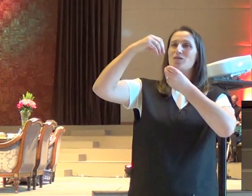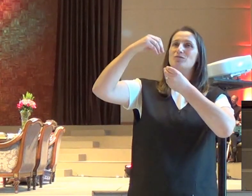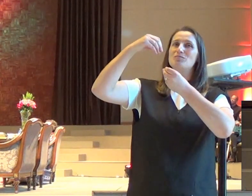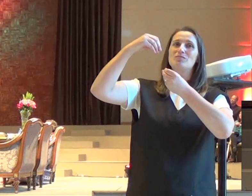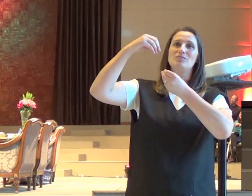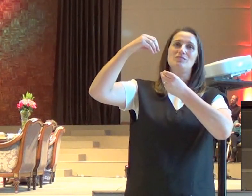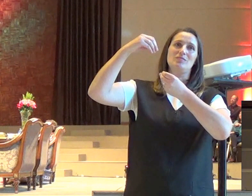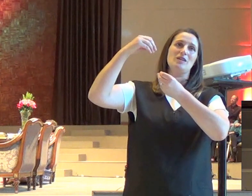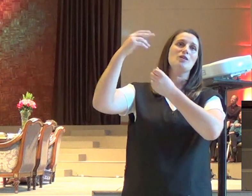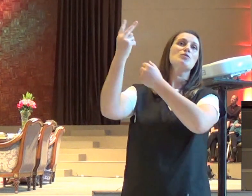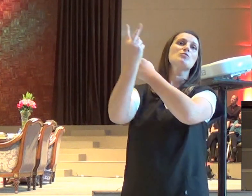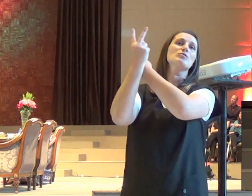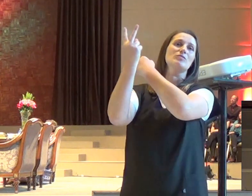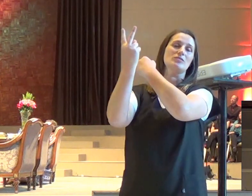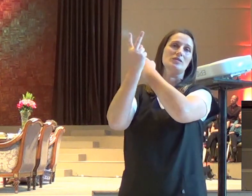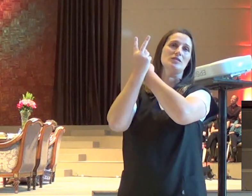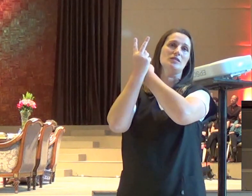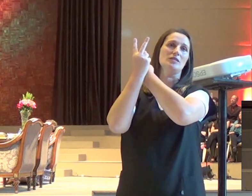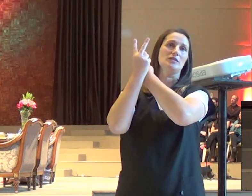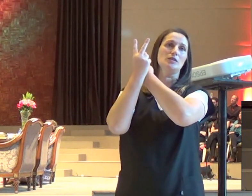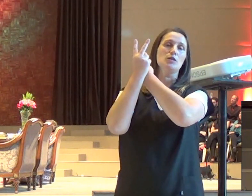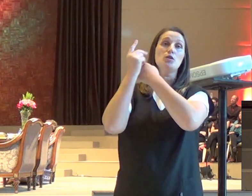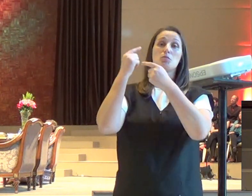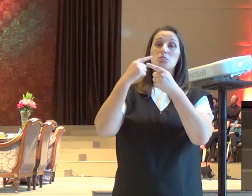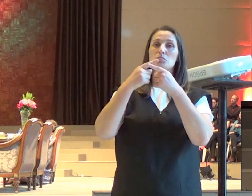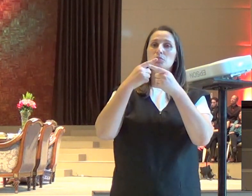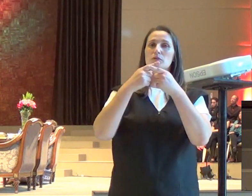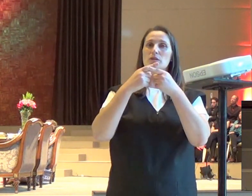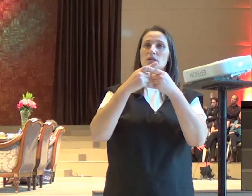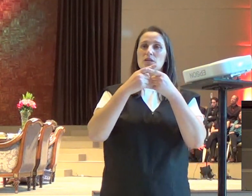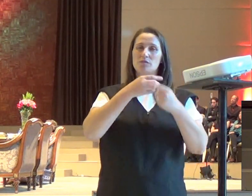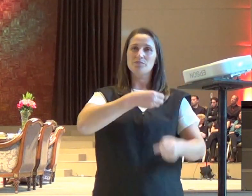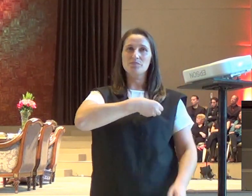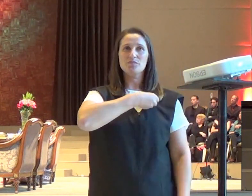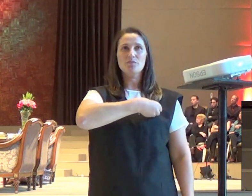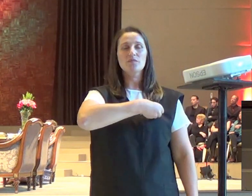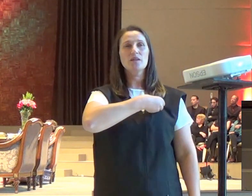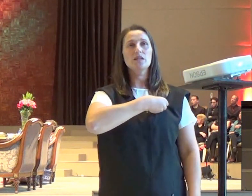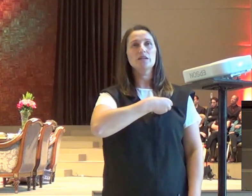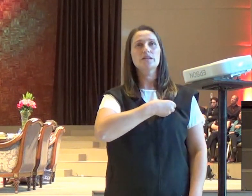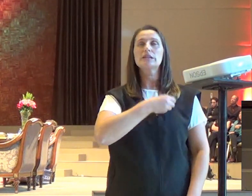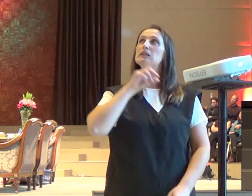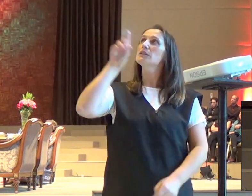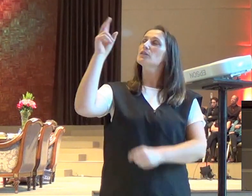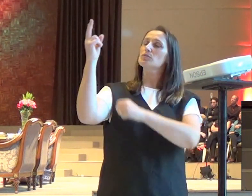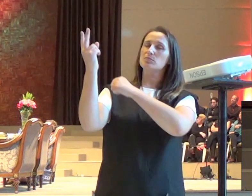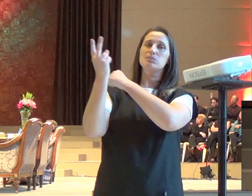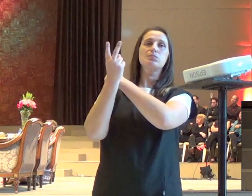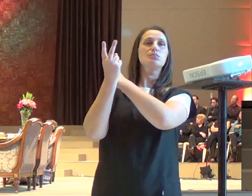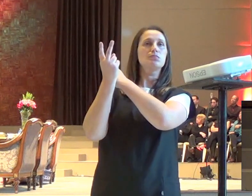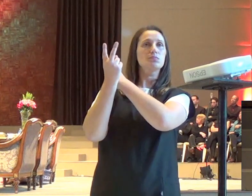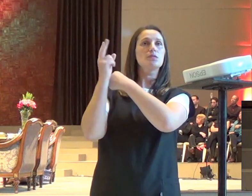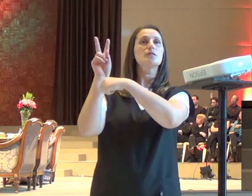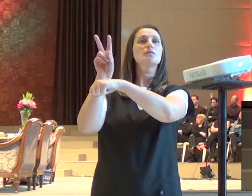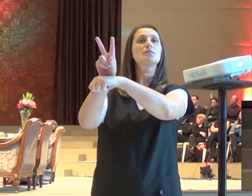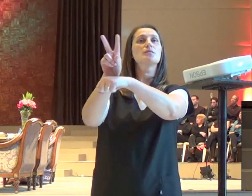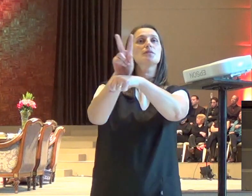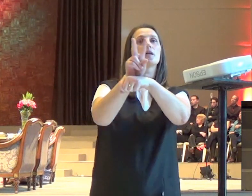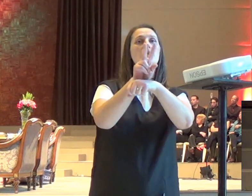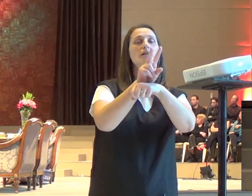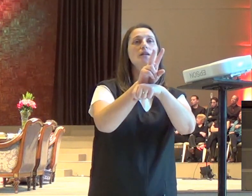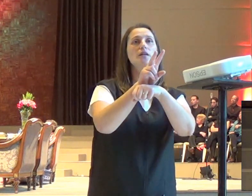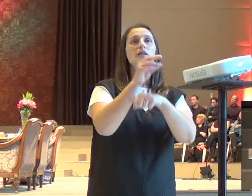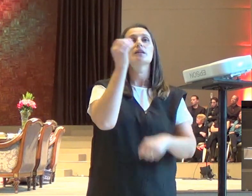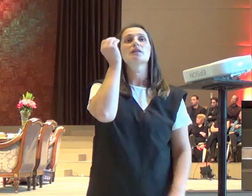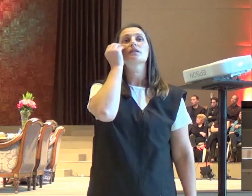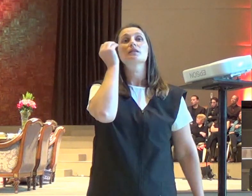nesse nesse esfregar da vida que nós somos tratados então olha tenta descobrir